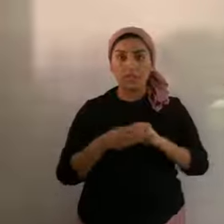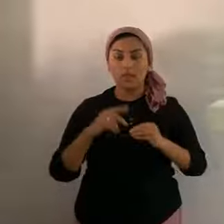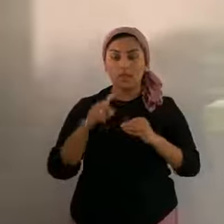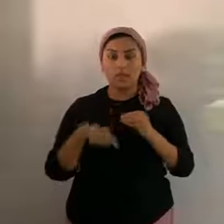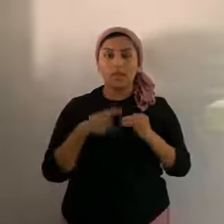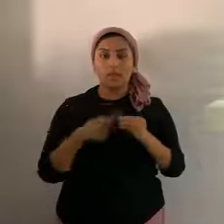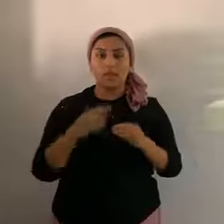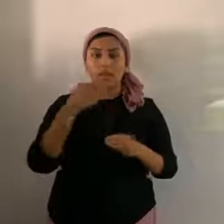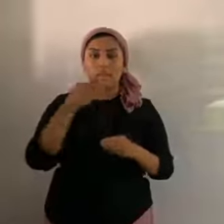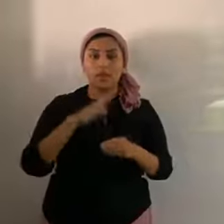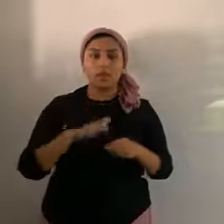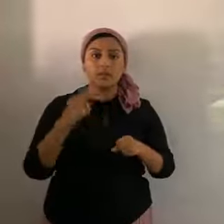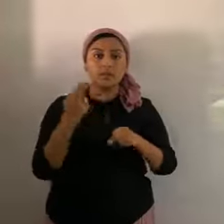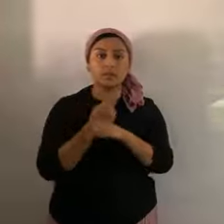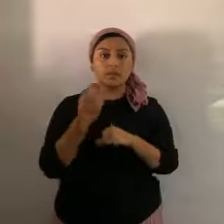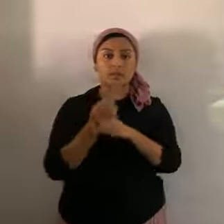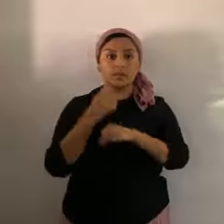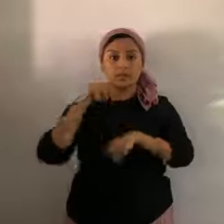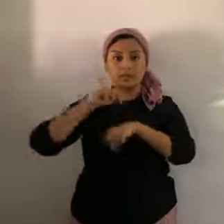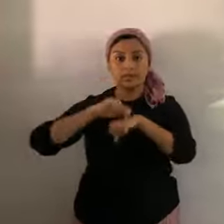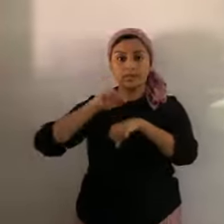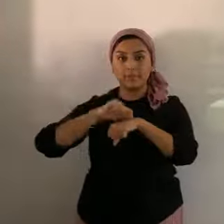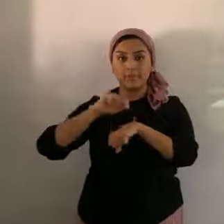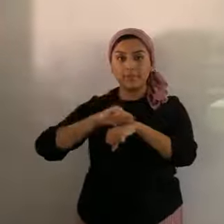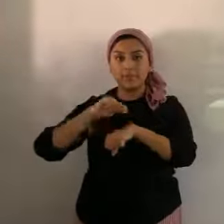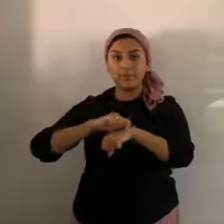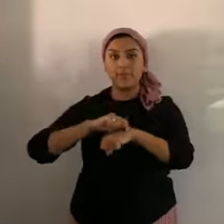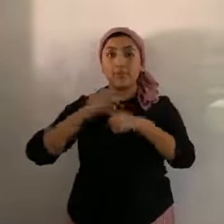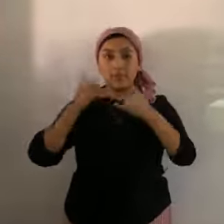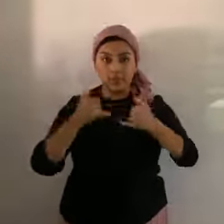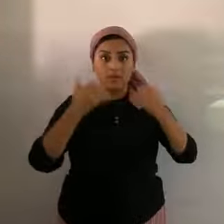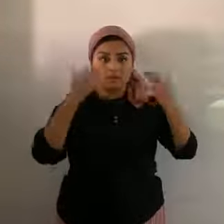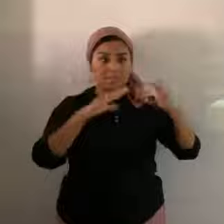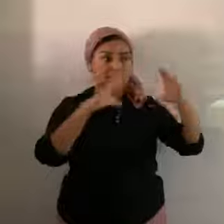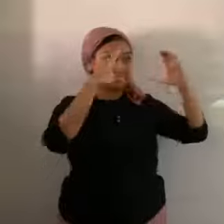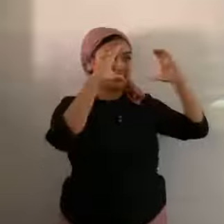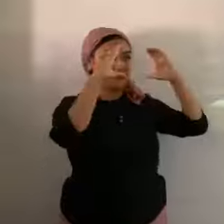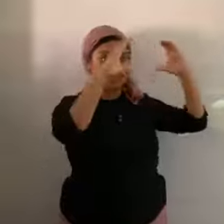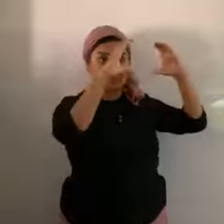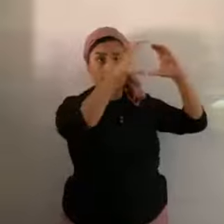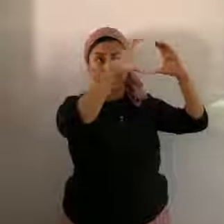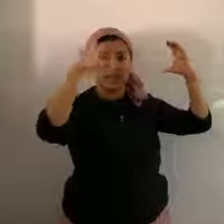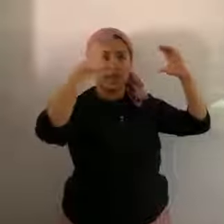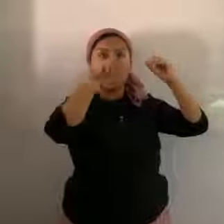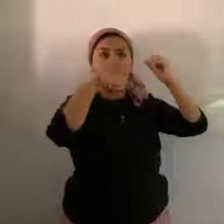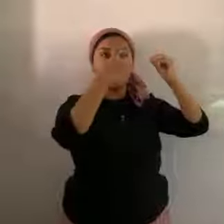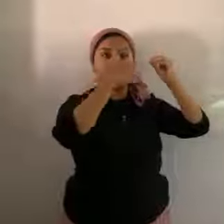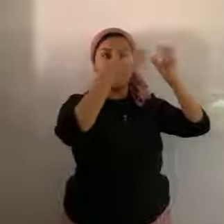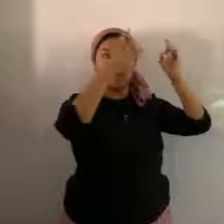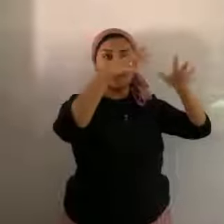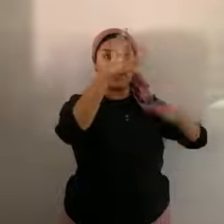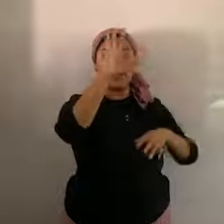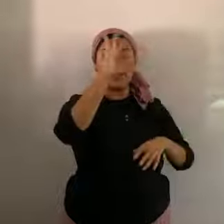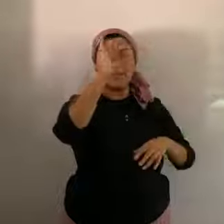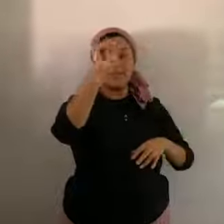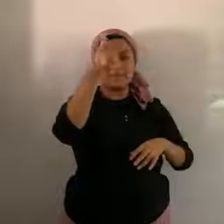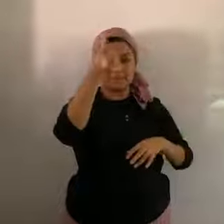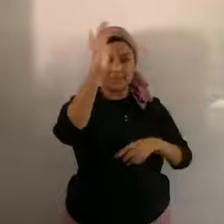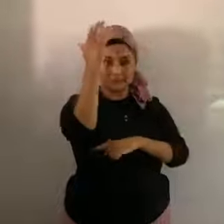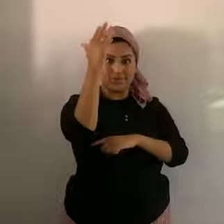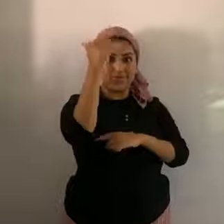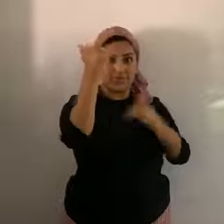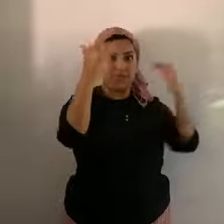mal uso del templo. Ahora es el juicio de Yahshua, o sea, aquí va a ser narrado el